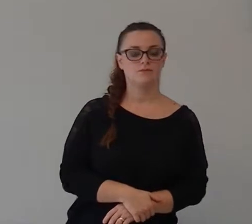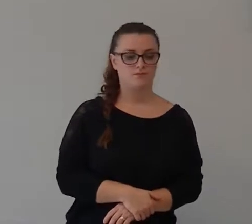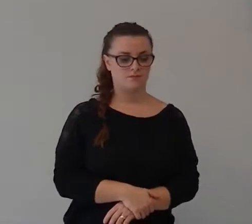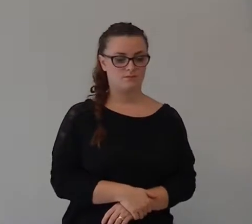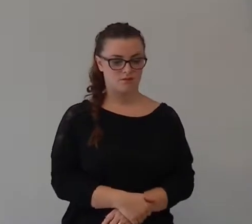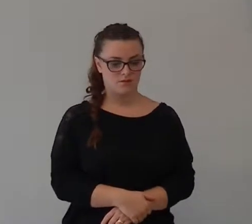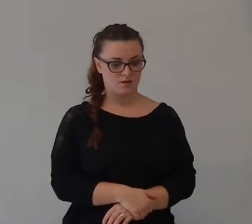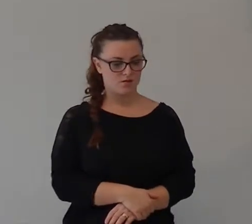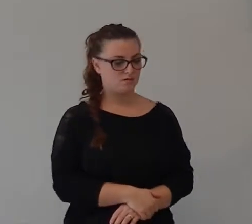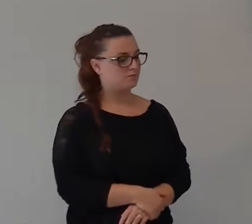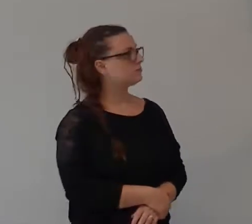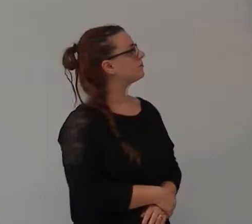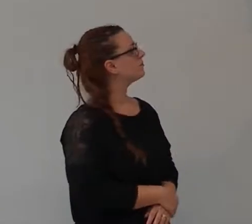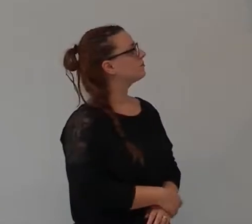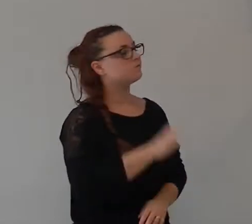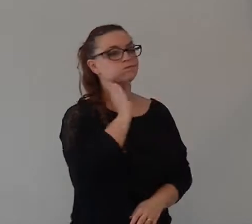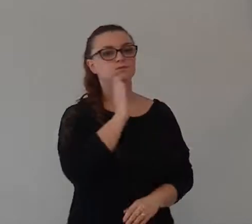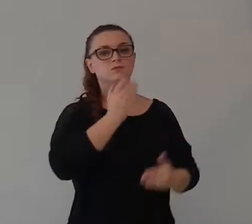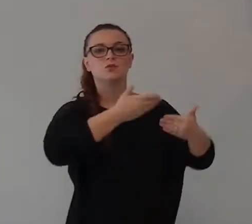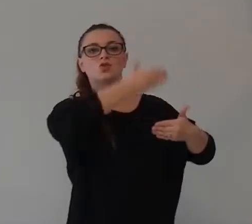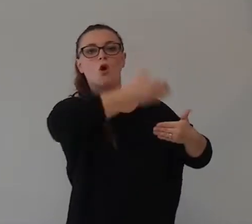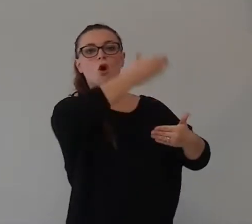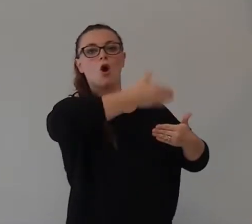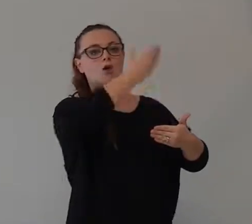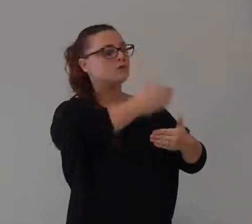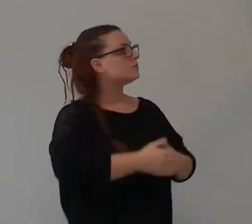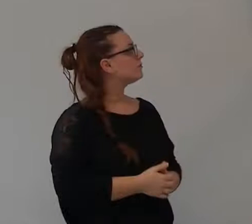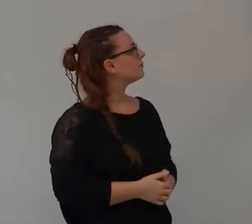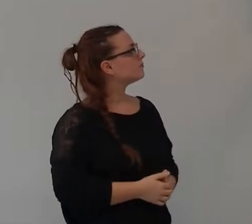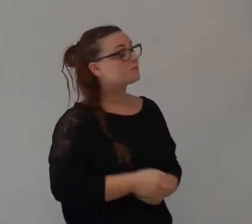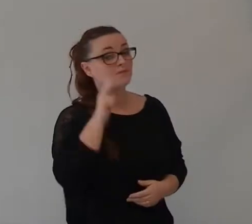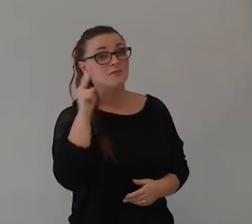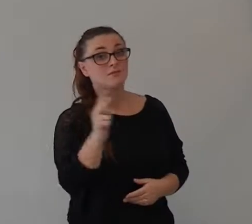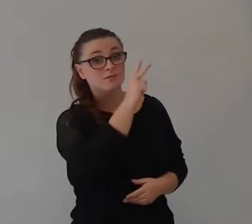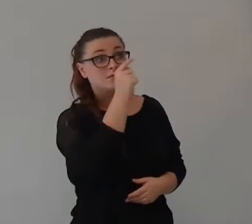mi dai? Ah no, dov'è? È qui sopra. Guardate quello che dice.